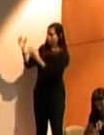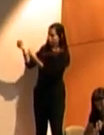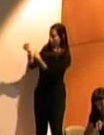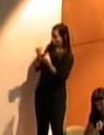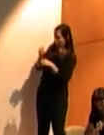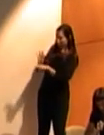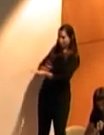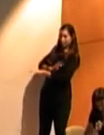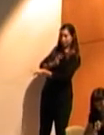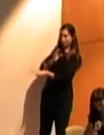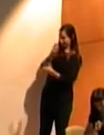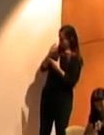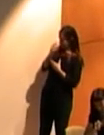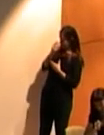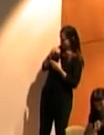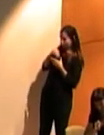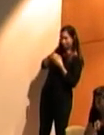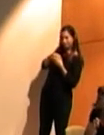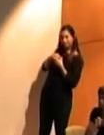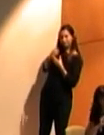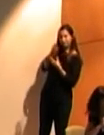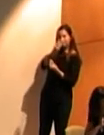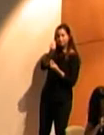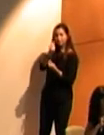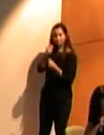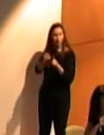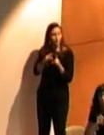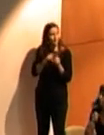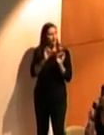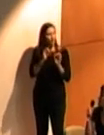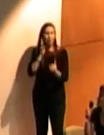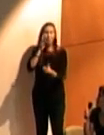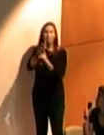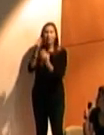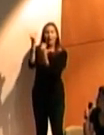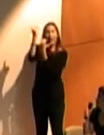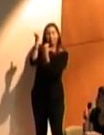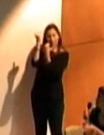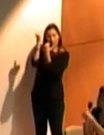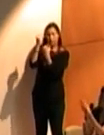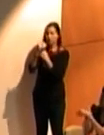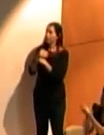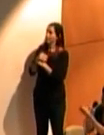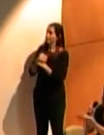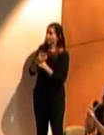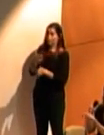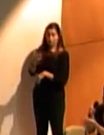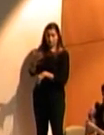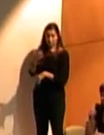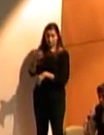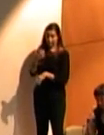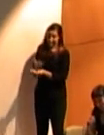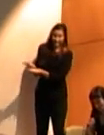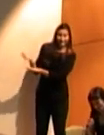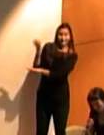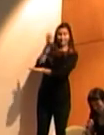Voilà. Alors, peut-être en amont, c'est vrai que par rapport au projet de l'abri, puisqu'on parle vraiment du projet de l'abri, il faut voir qu'il y a toute une mise en place en amont qui est